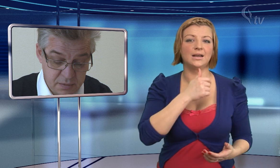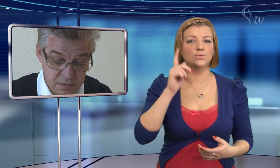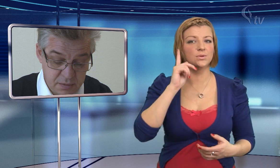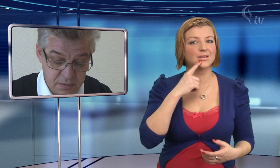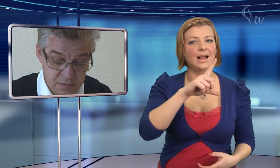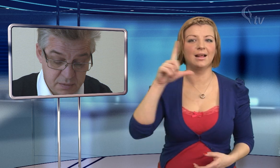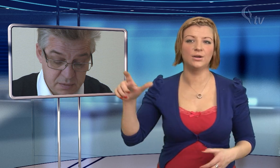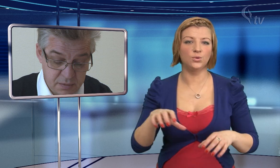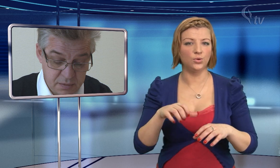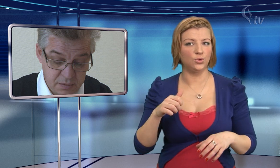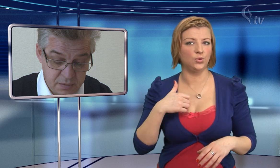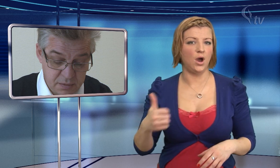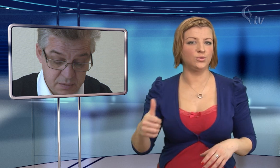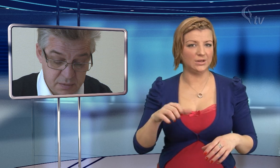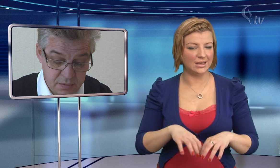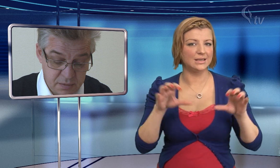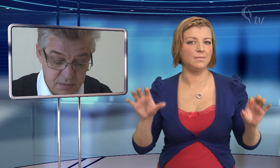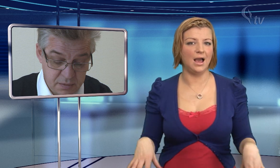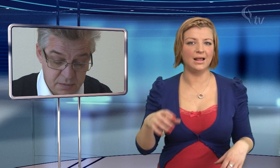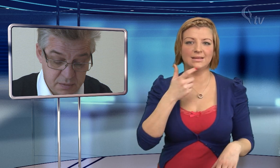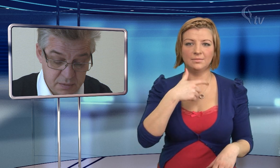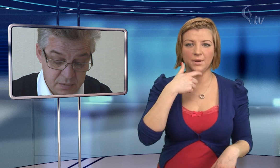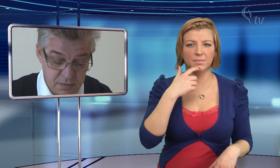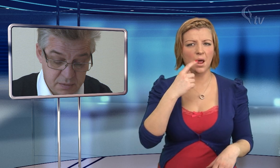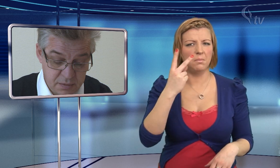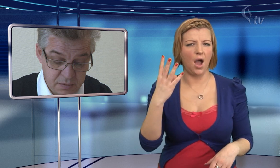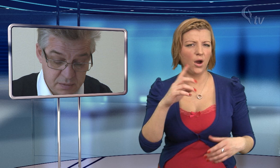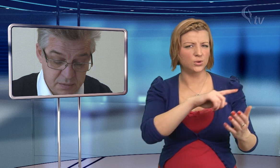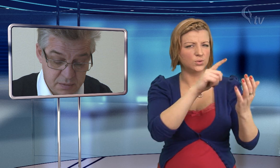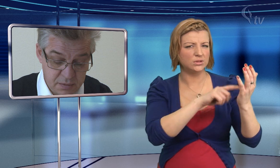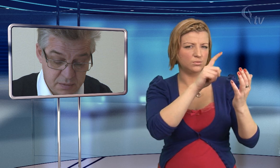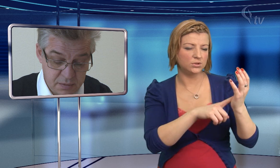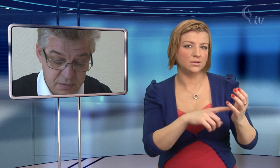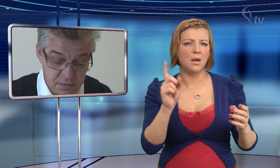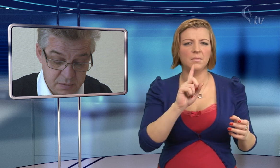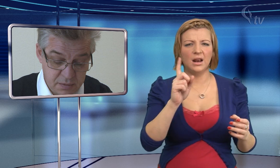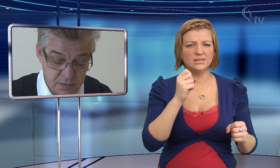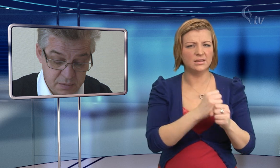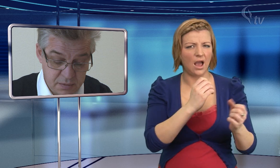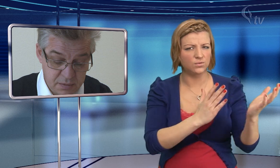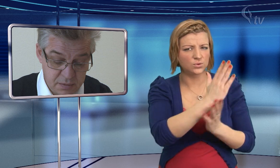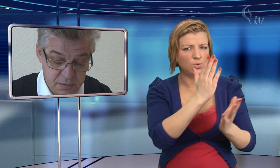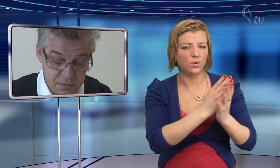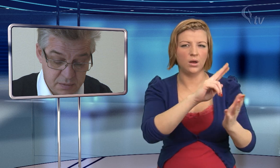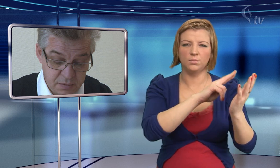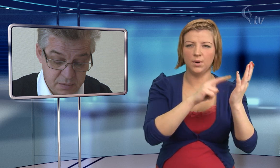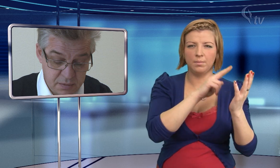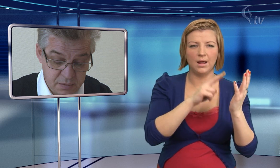Esitasime Eesti Kurtide Liidu juhatuse esimehele Tiit Papile paar küsimust. Millised tegevussuunad ja probleemid oli Eesti Kurtide